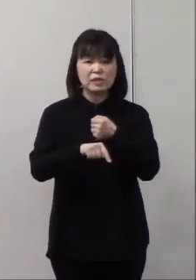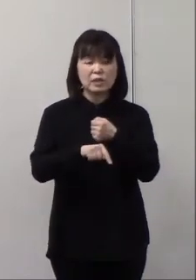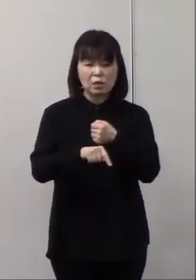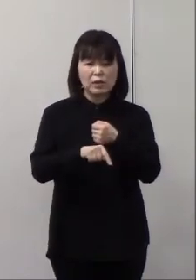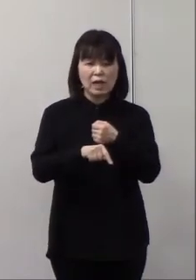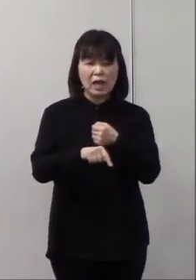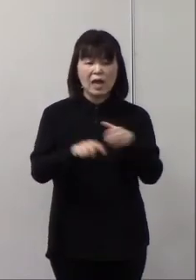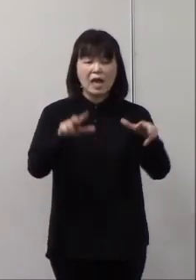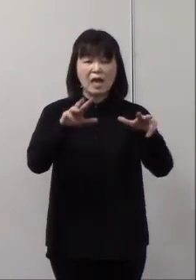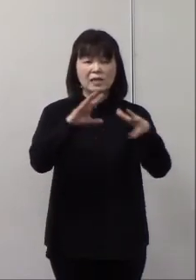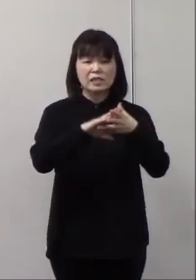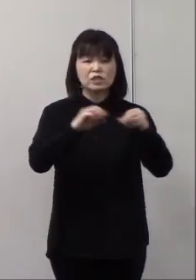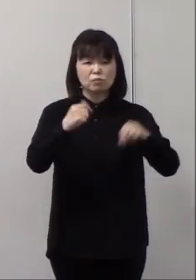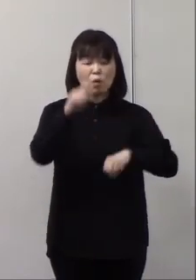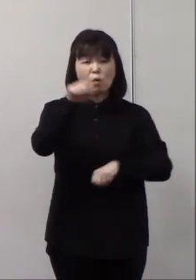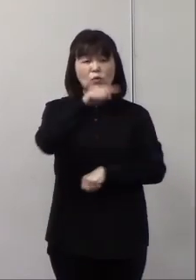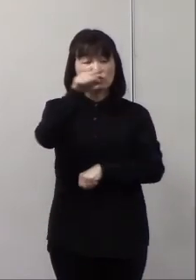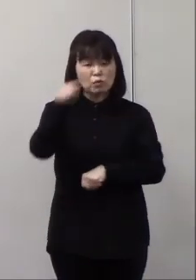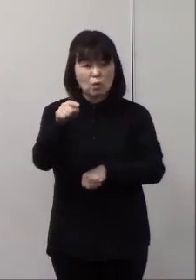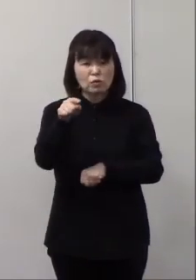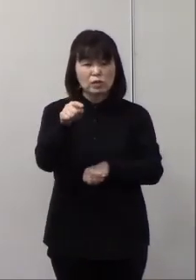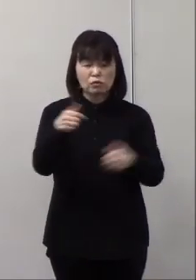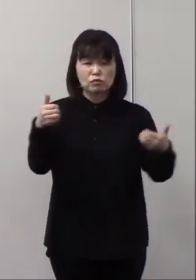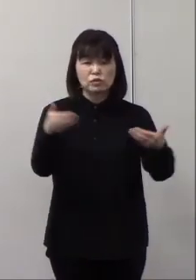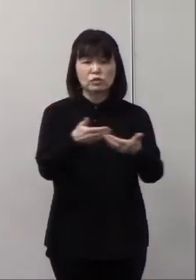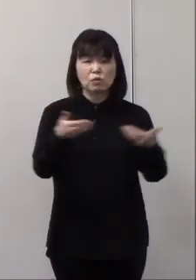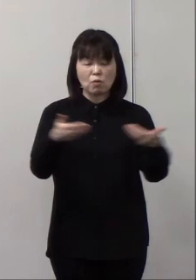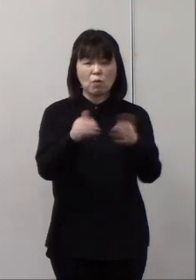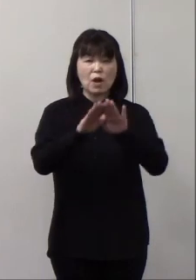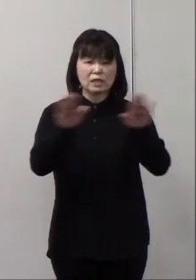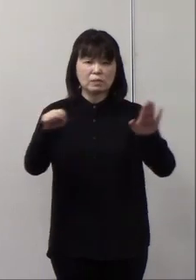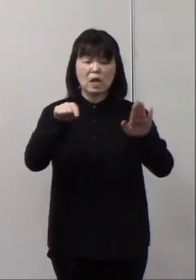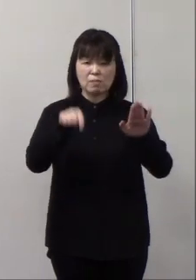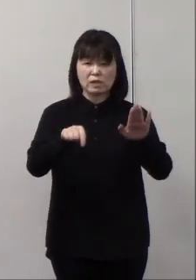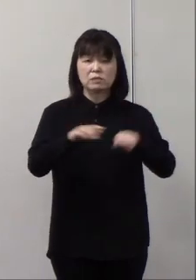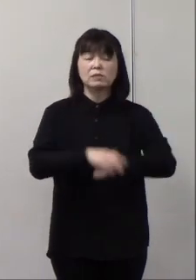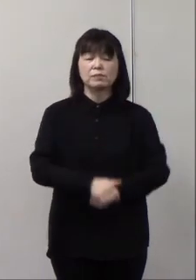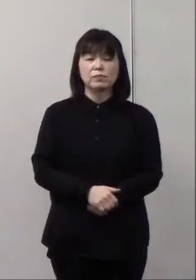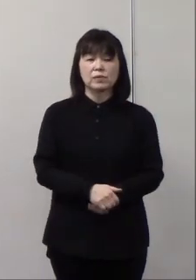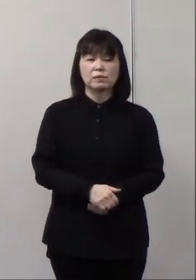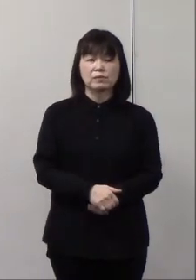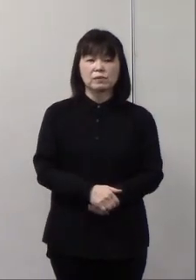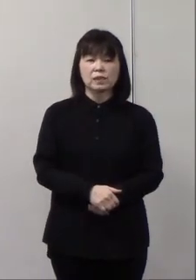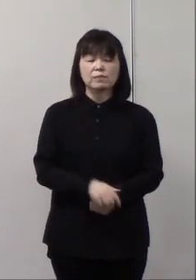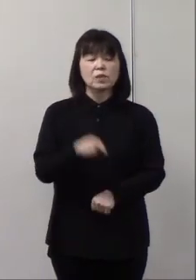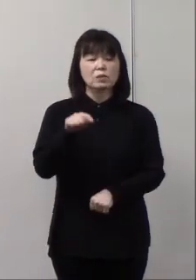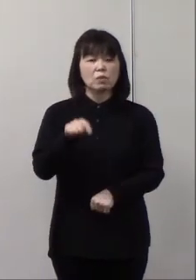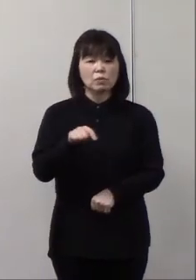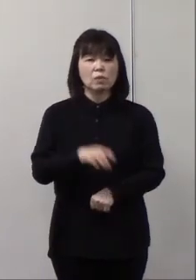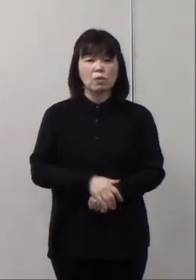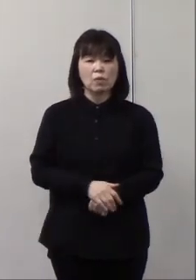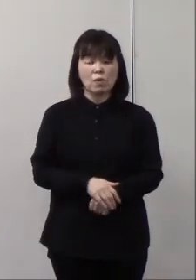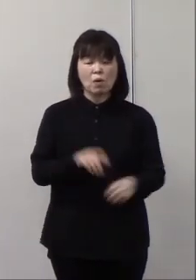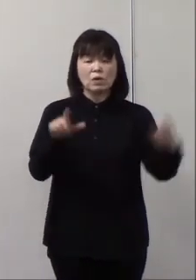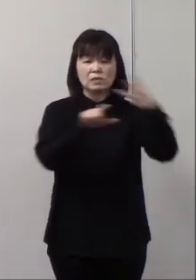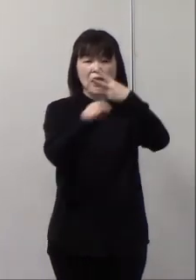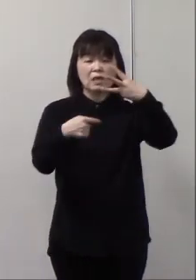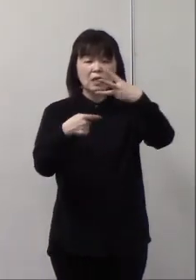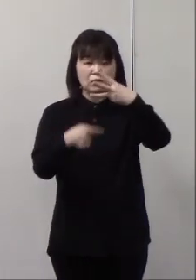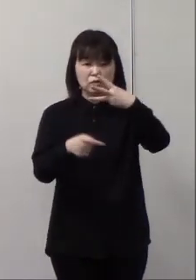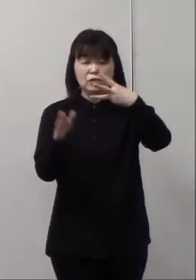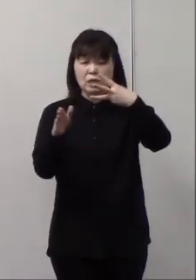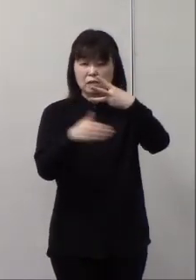。 3月1日からを即日実施、 それは一番上 の PCR 検査の補